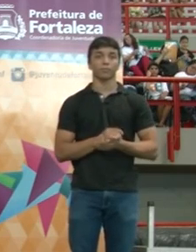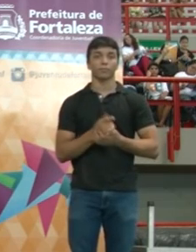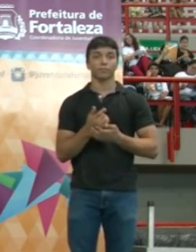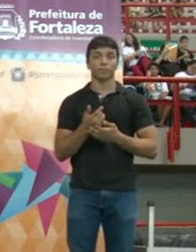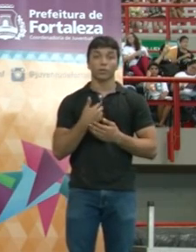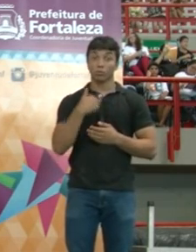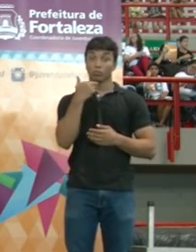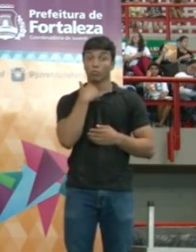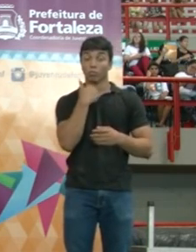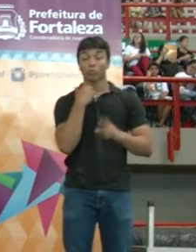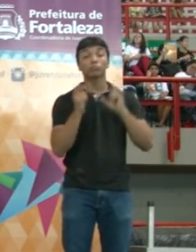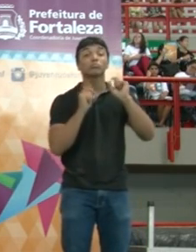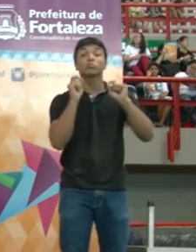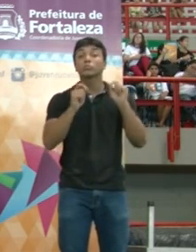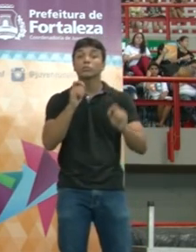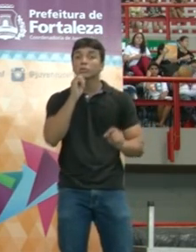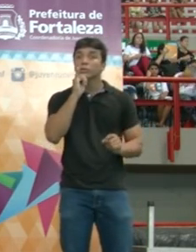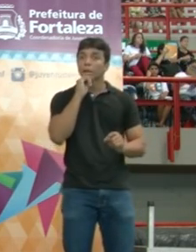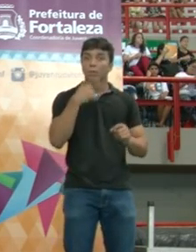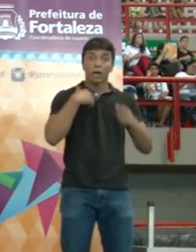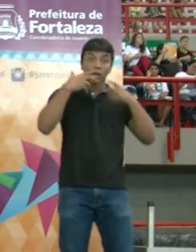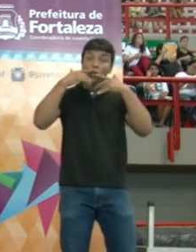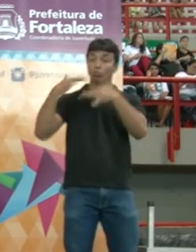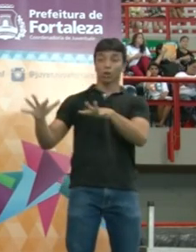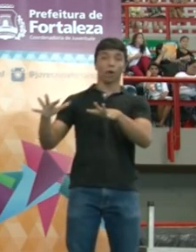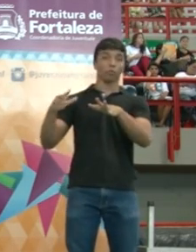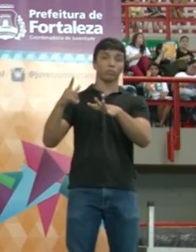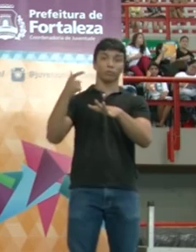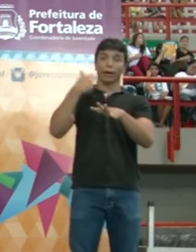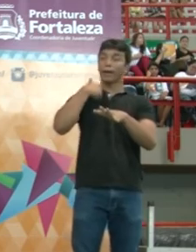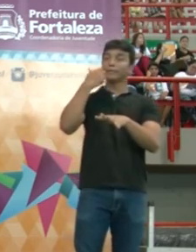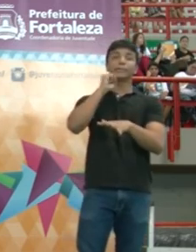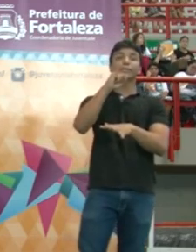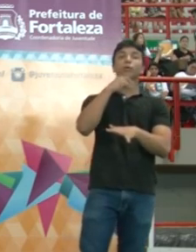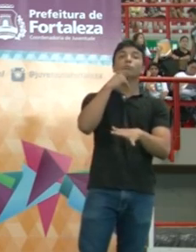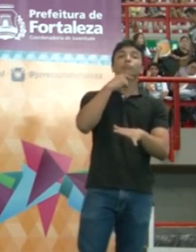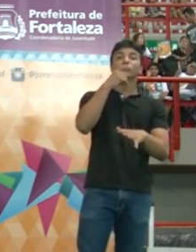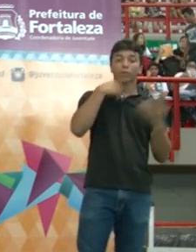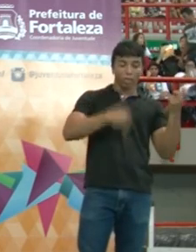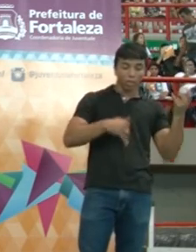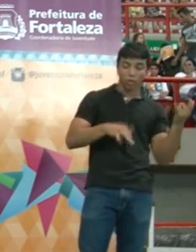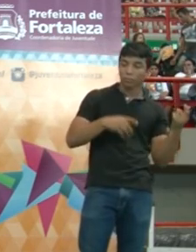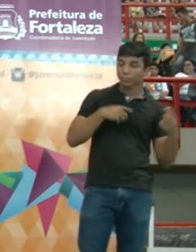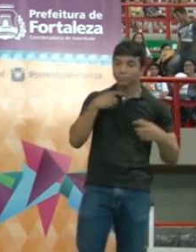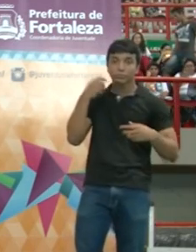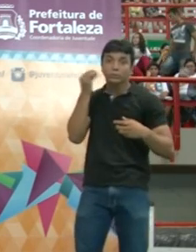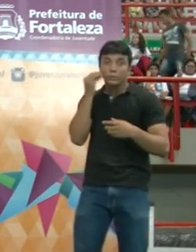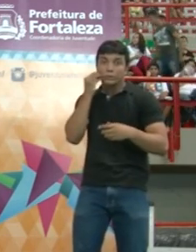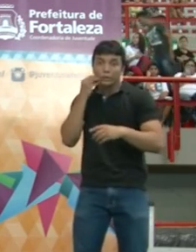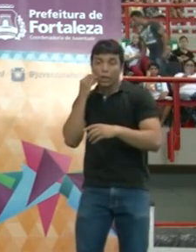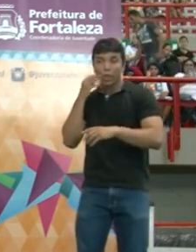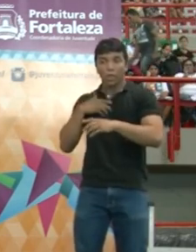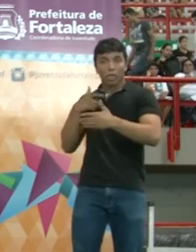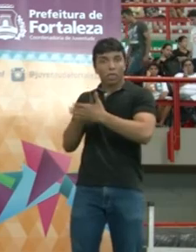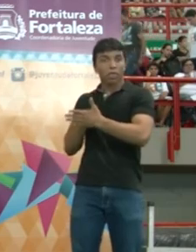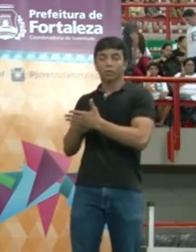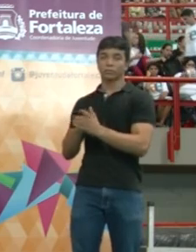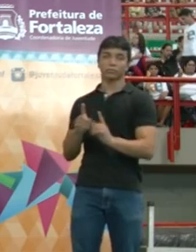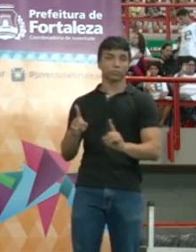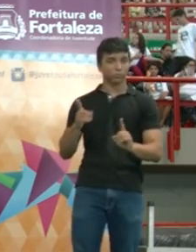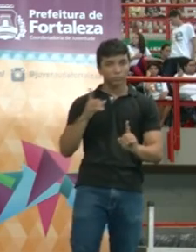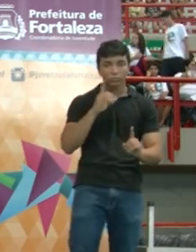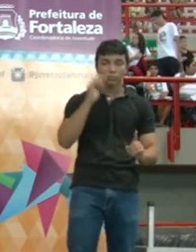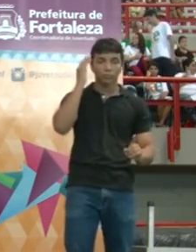não pode brigar com a natureza, com o que nós somos. Mas nós podemos nos esforçar para